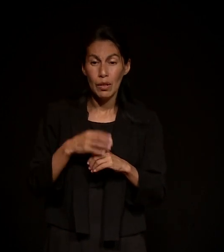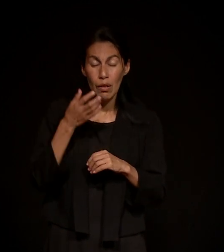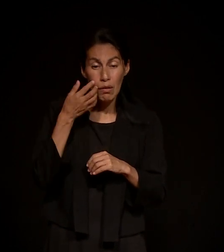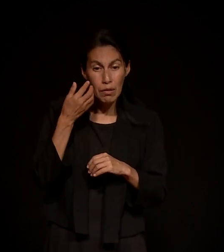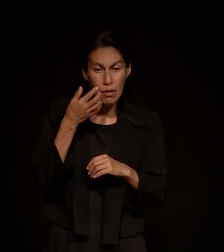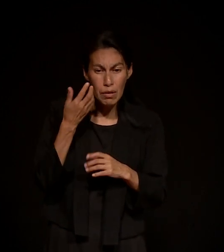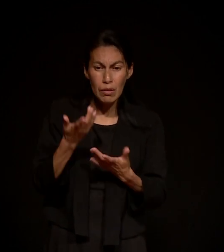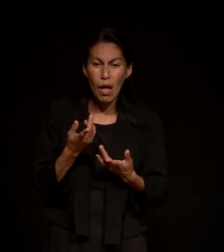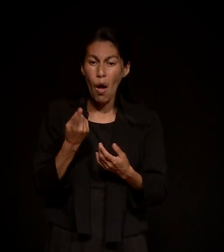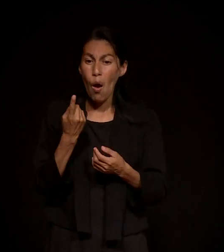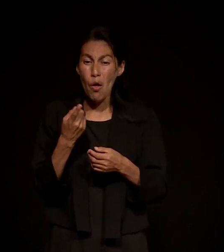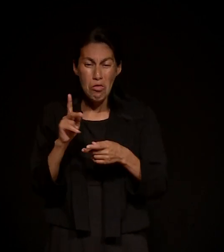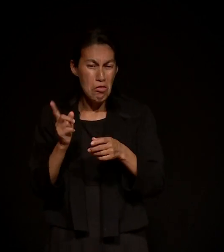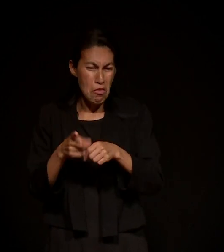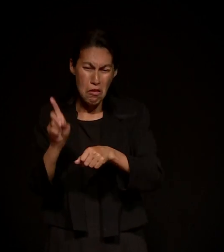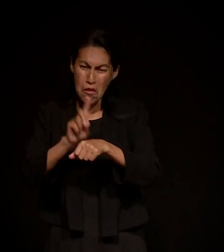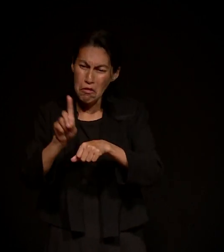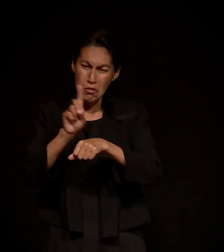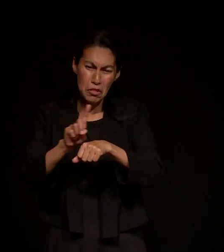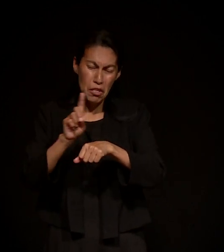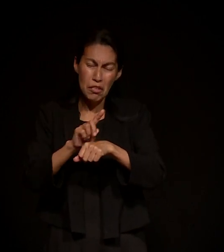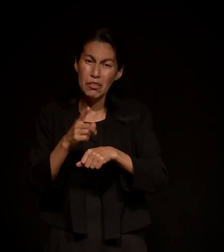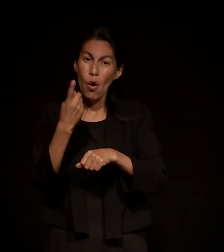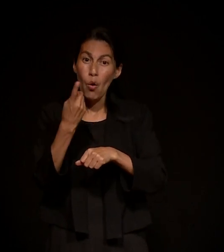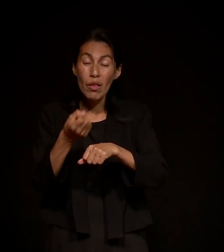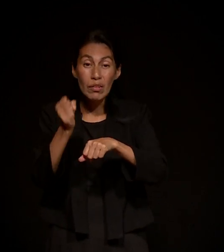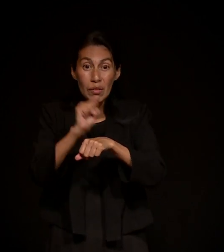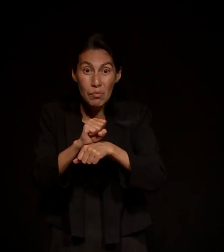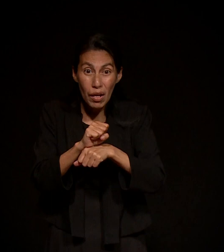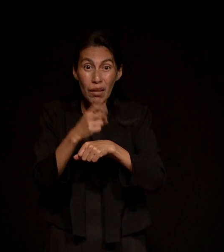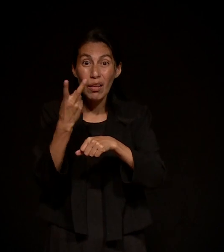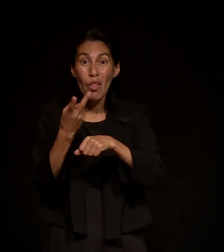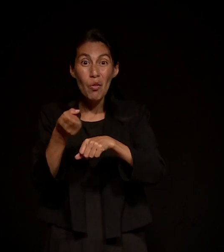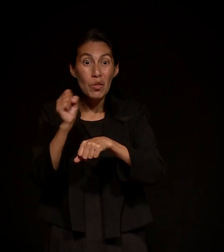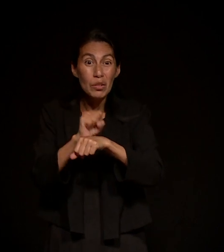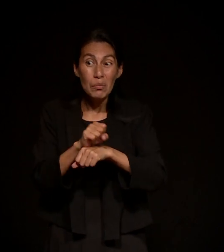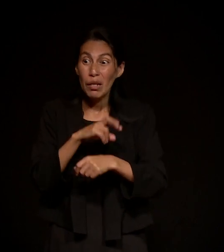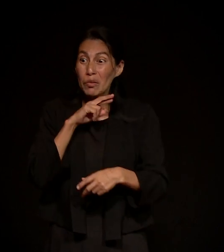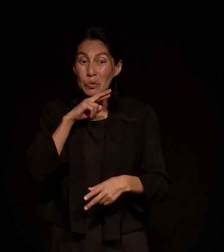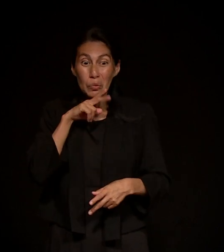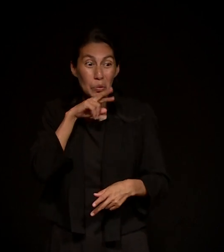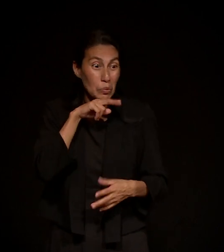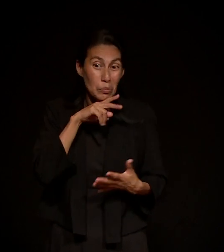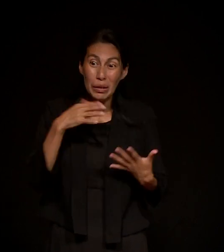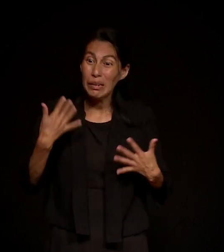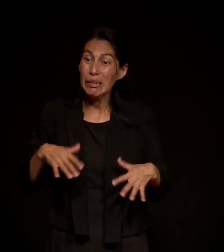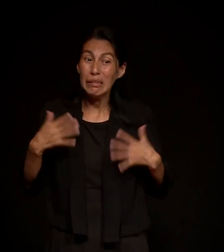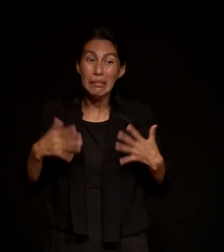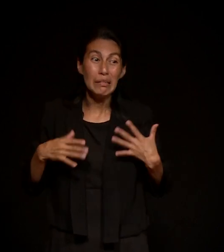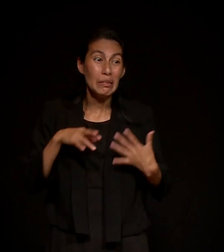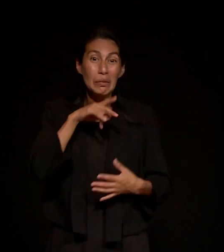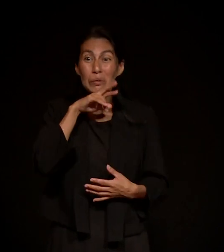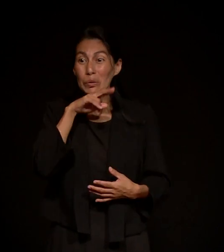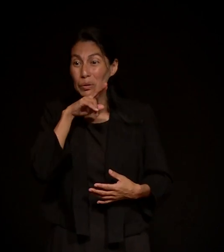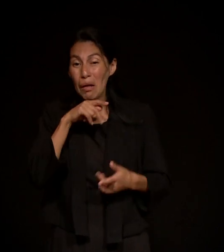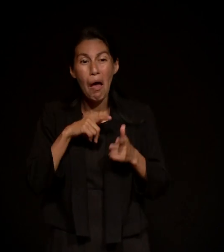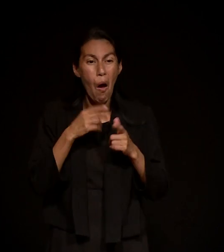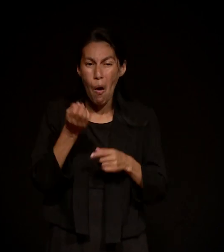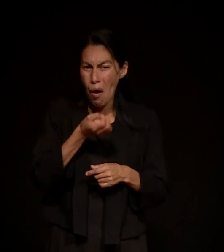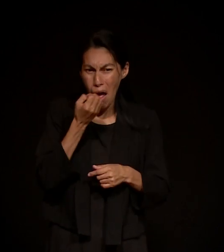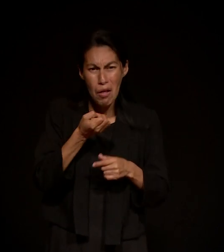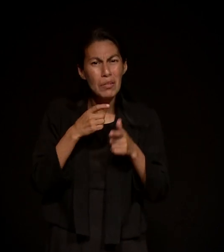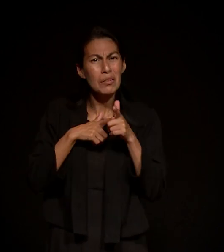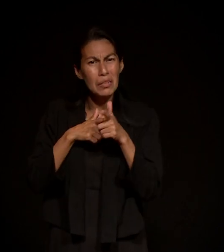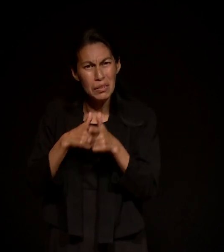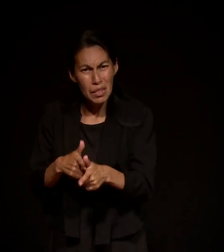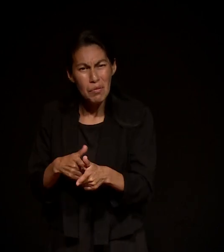gatita y pasaron varios días, una semana, dos semanas, y nosotros ya estábamos muy preocupados, pero seguíamos